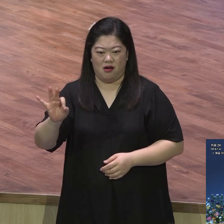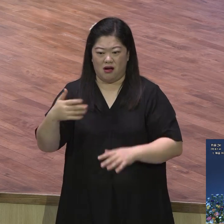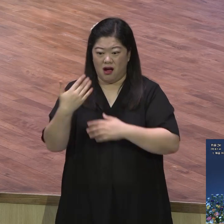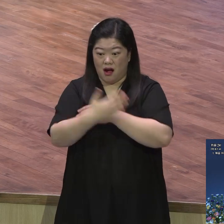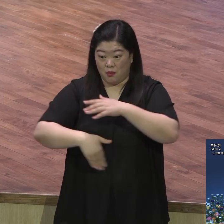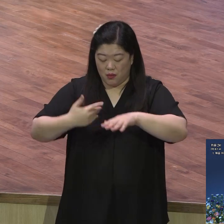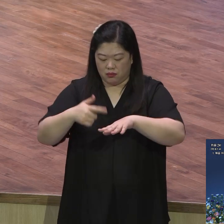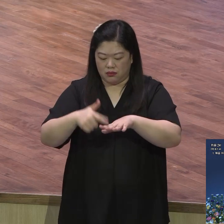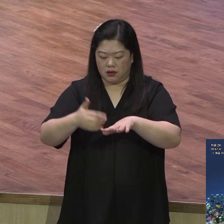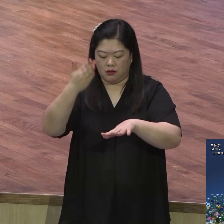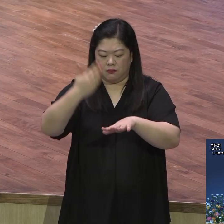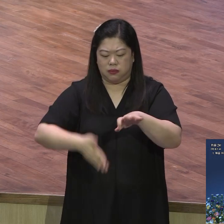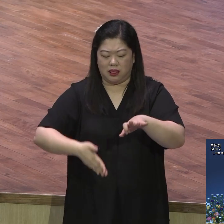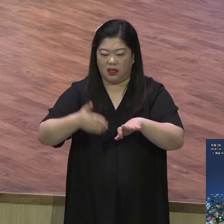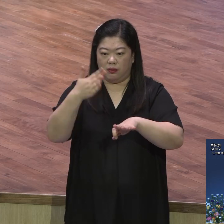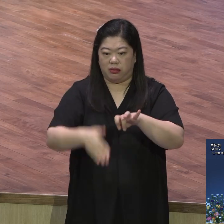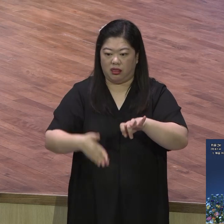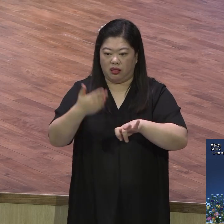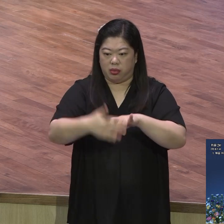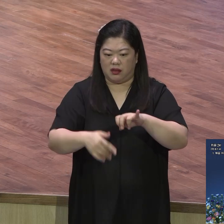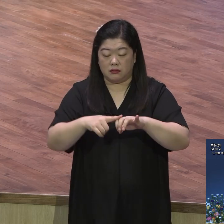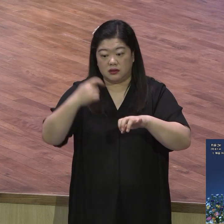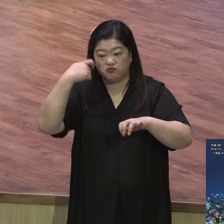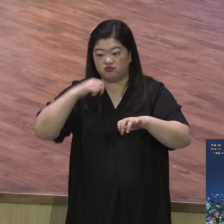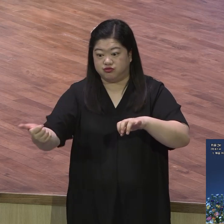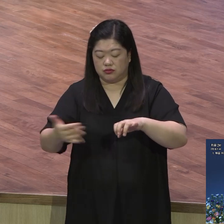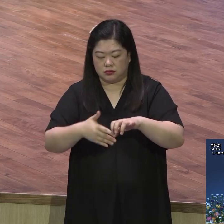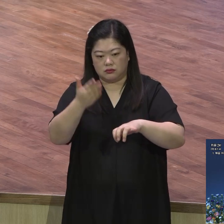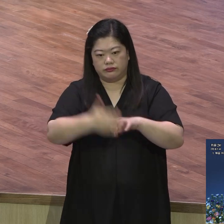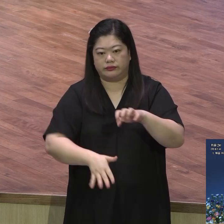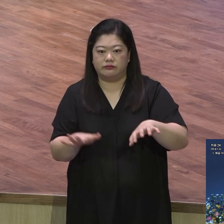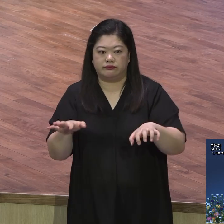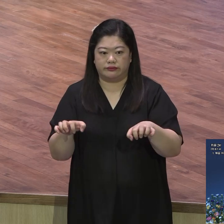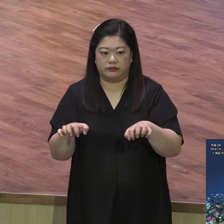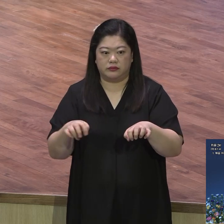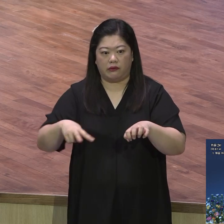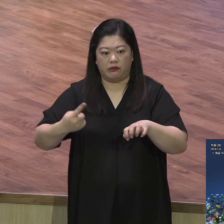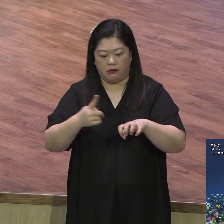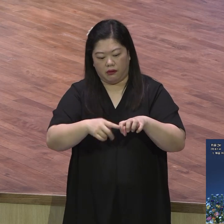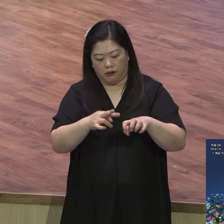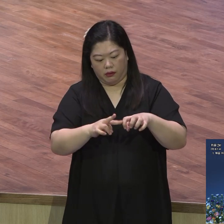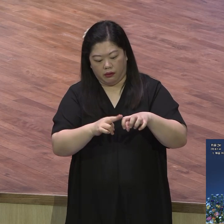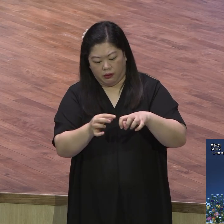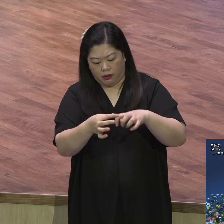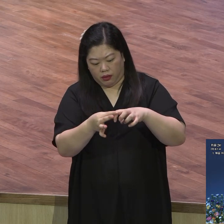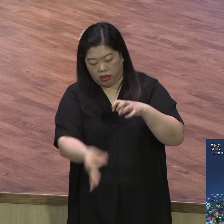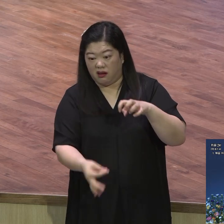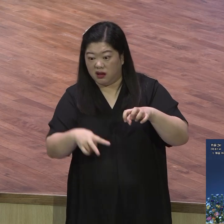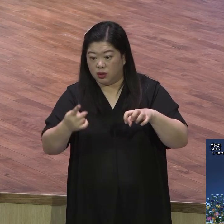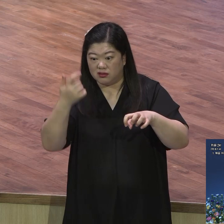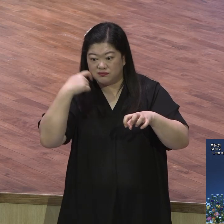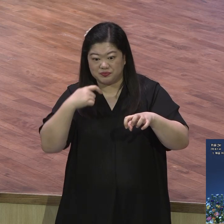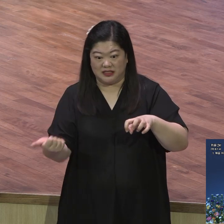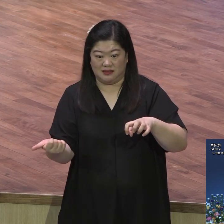감각이 그렇게 없어져지는 그래서 이런 사용을 했어요. 이 문둥병자다.